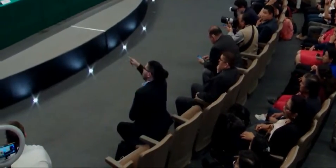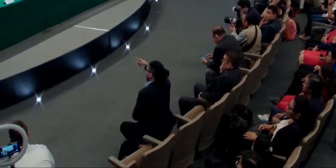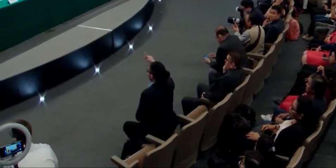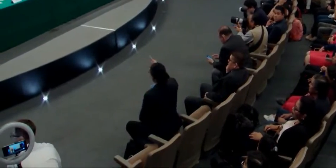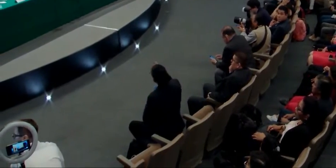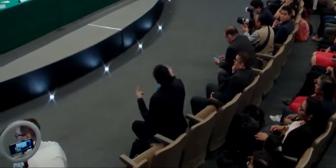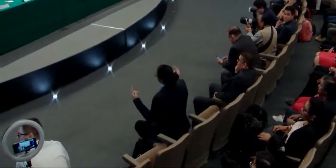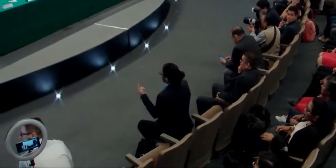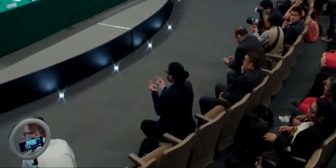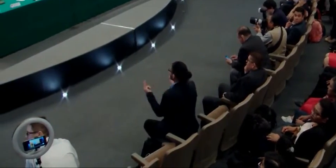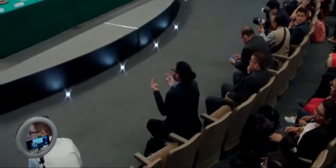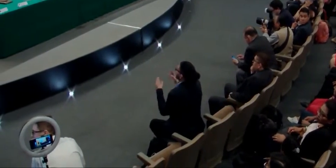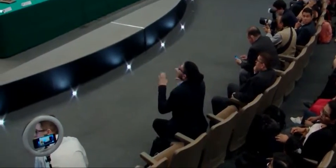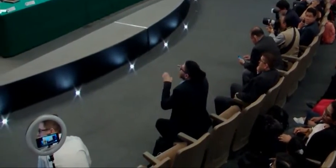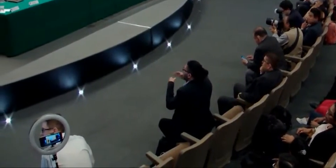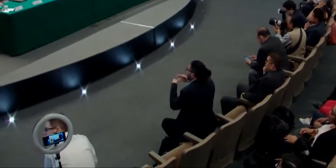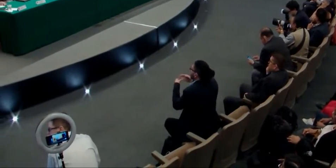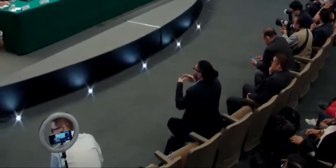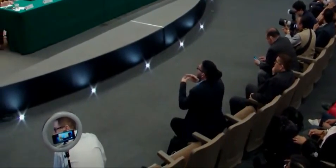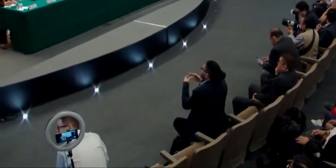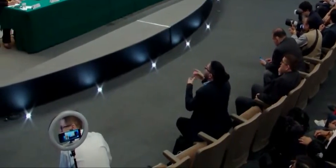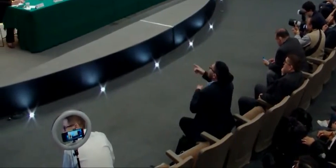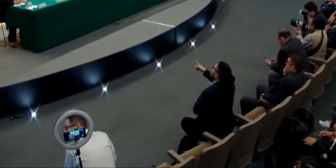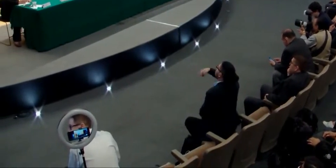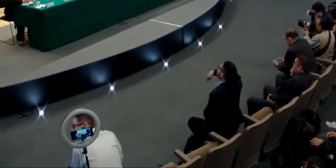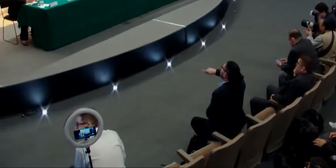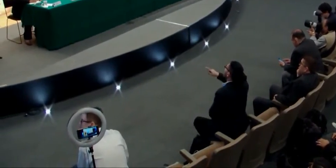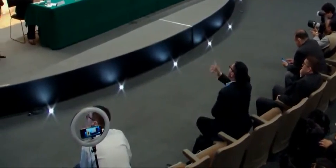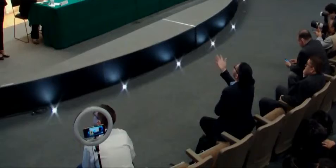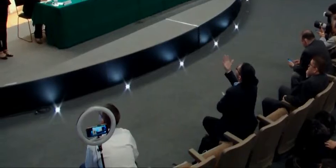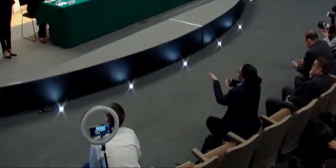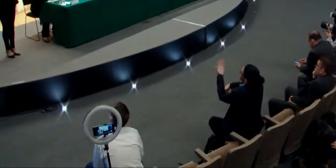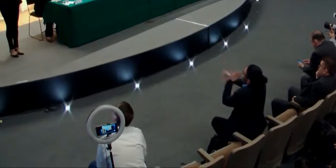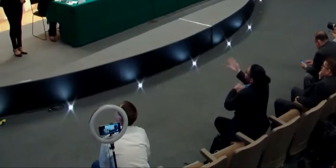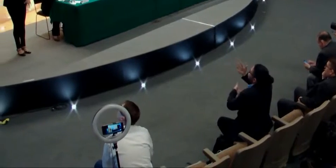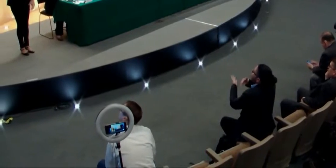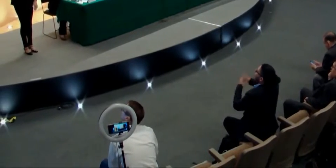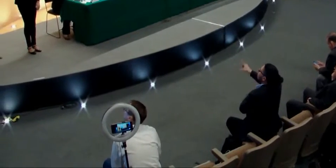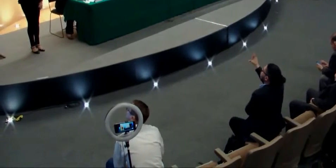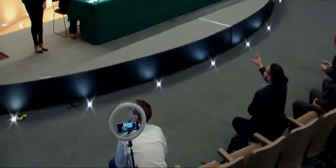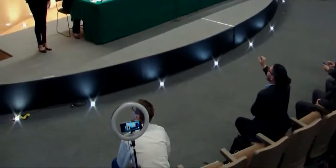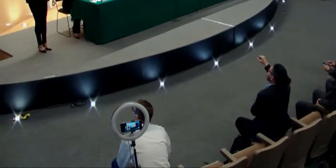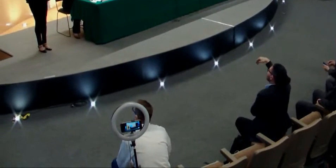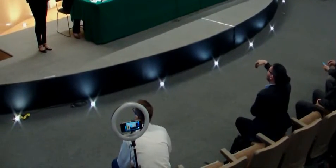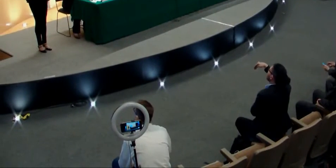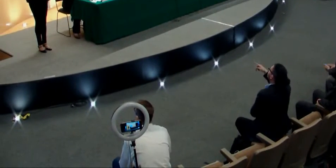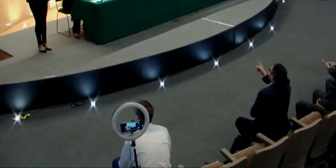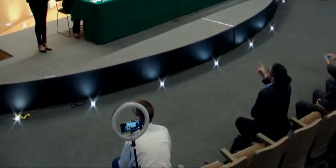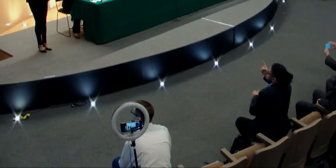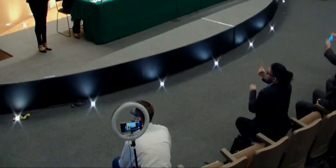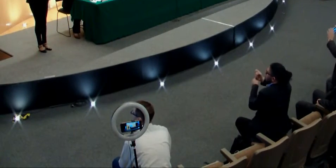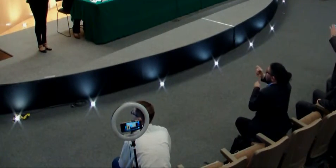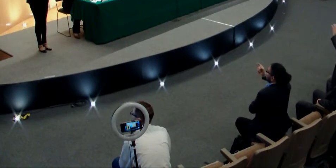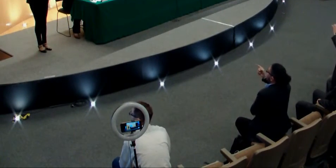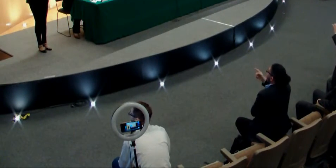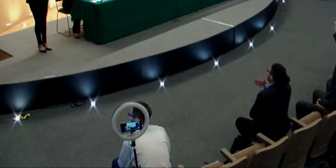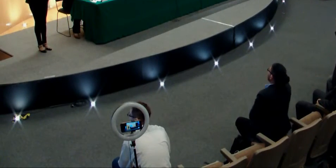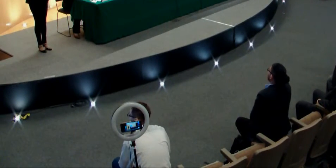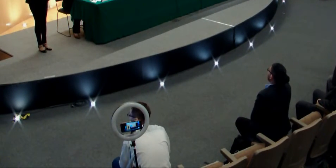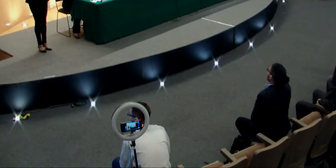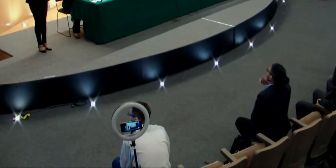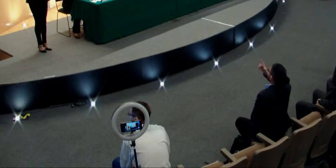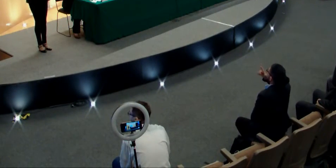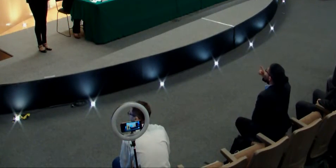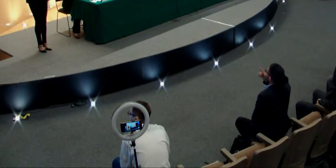como comunidad de hablantes de la lengua de señas mexicana como primera lengua y las barreras que